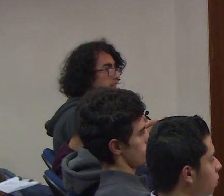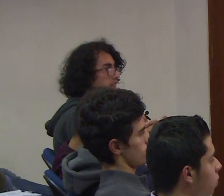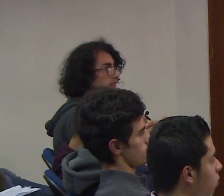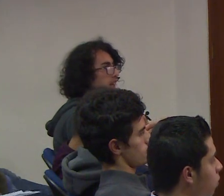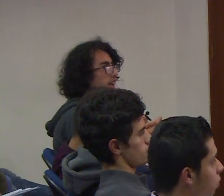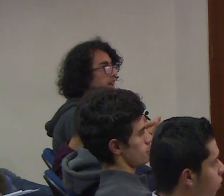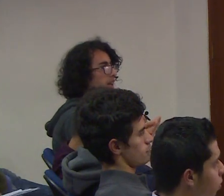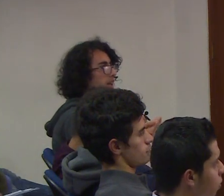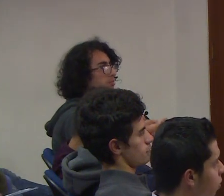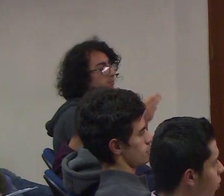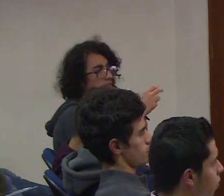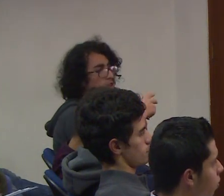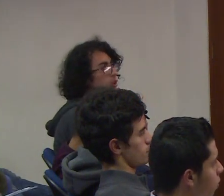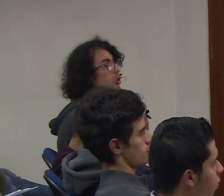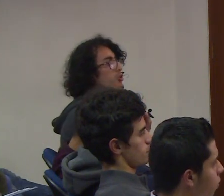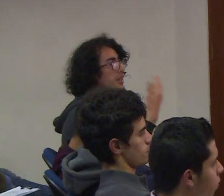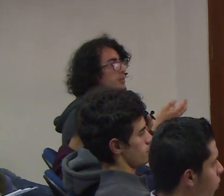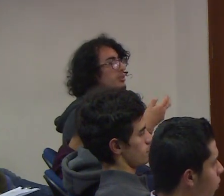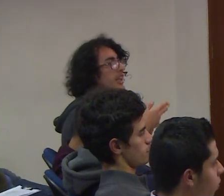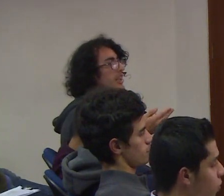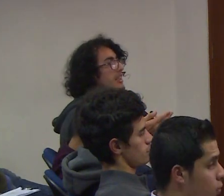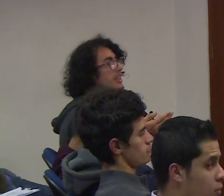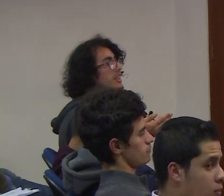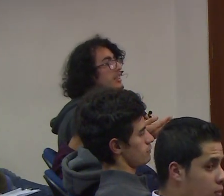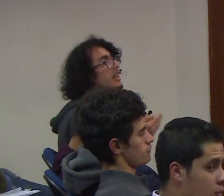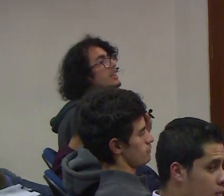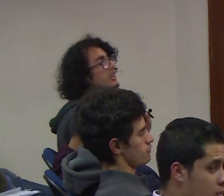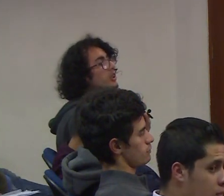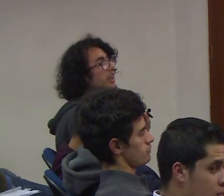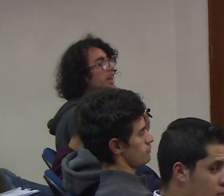propuesta que nosotros pasemos